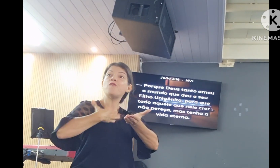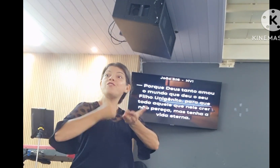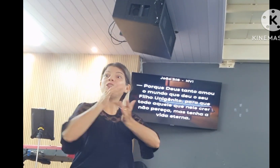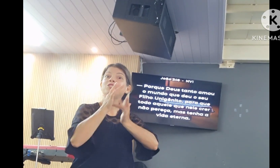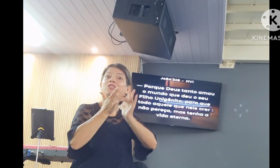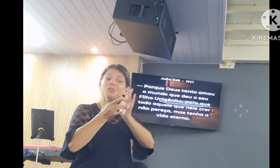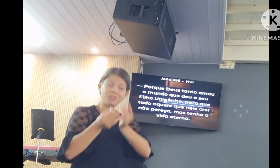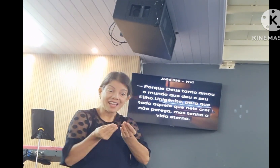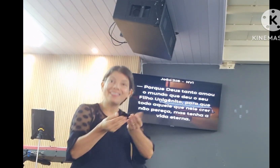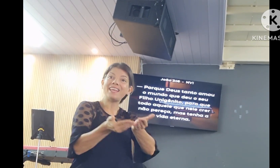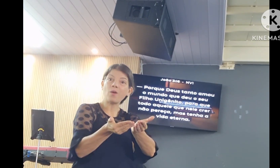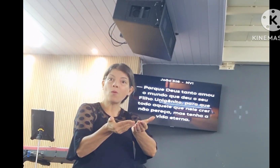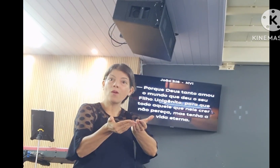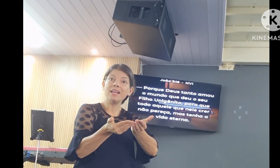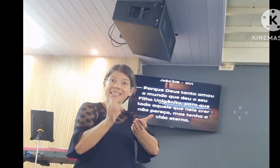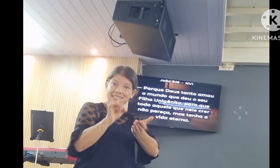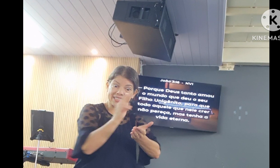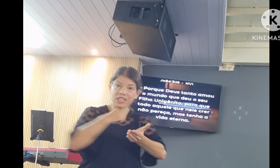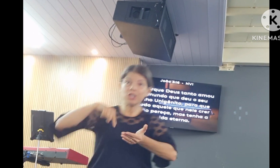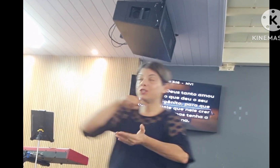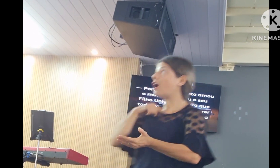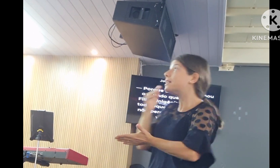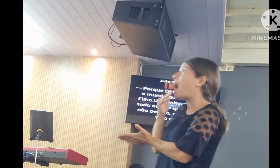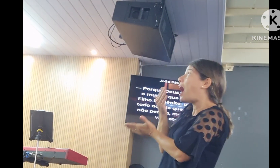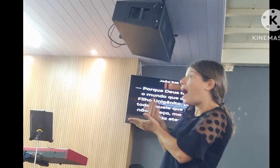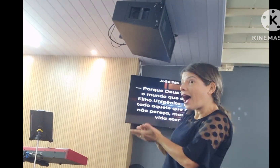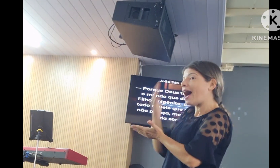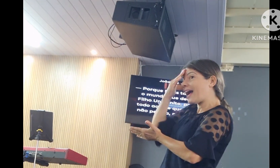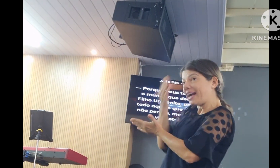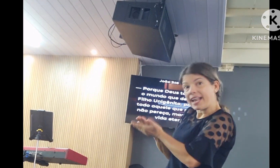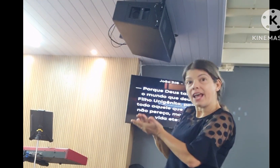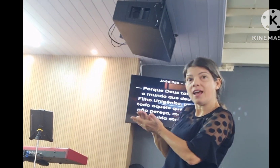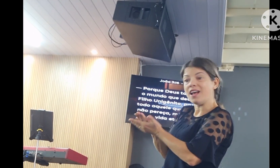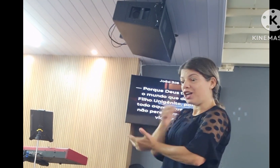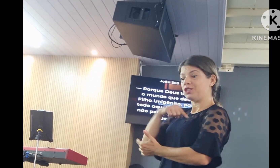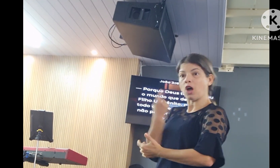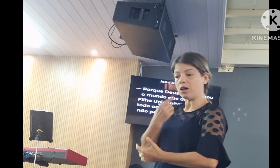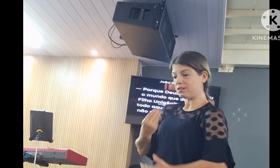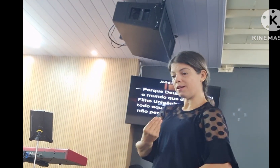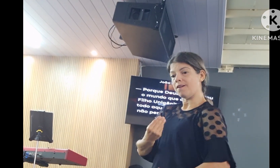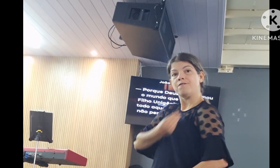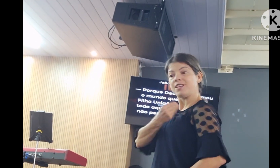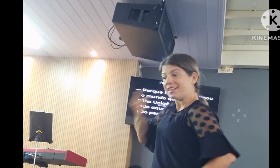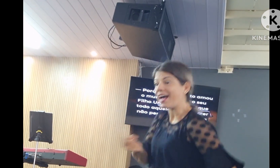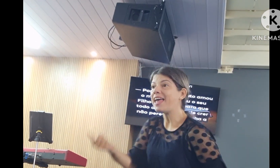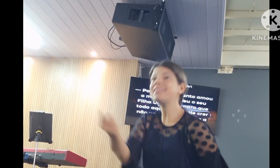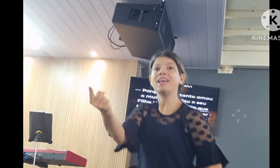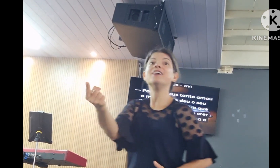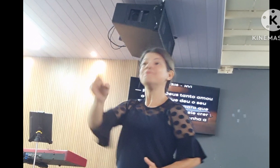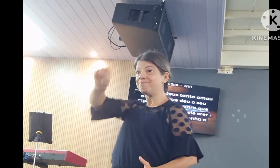que todo aquele que nele crê não pereça, mas tenha a vida eterna.